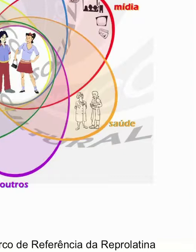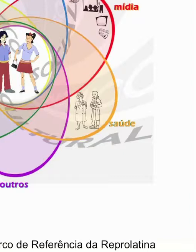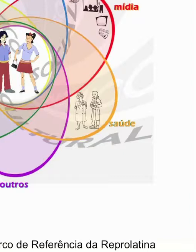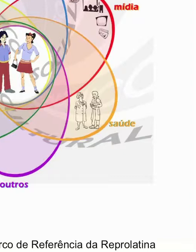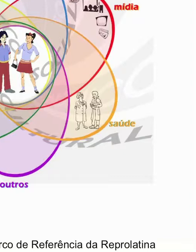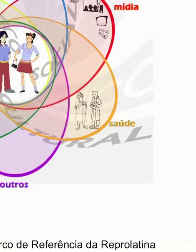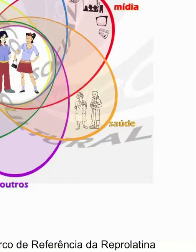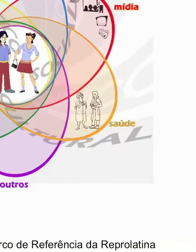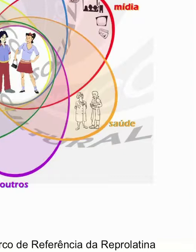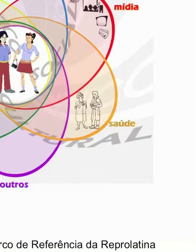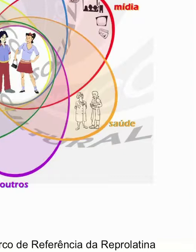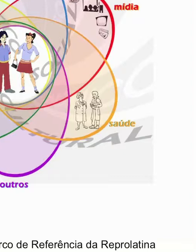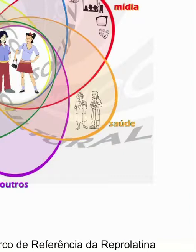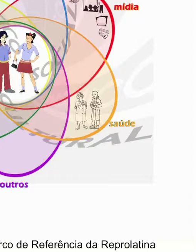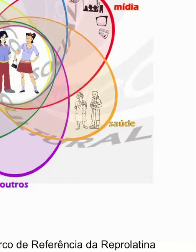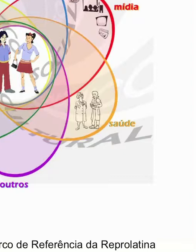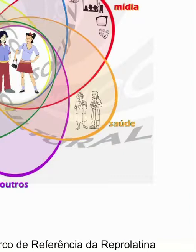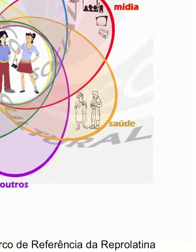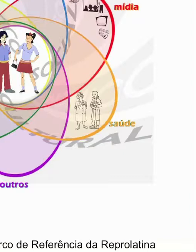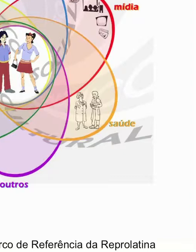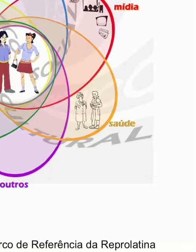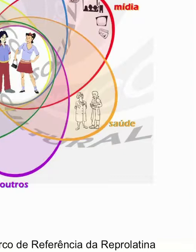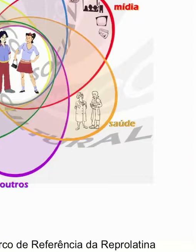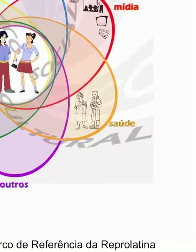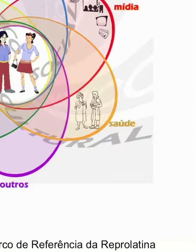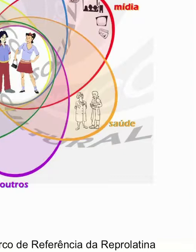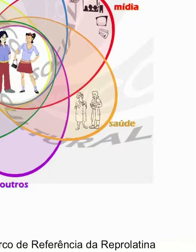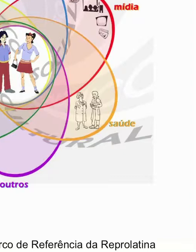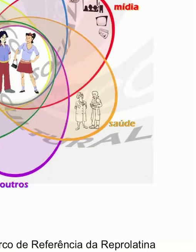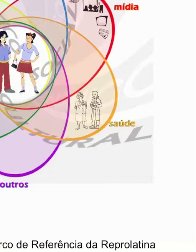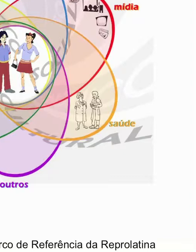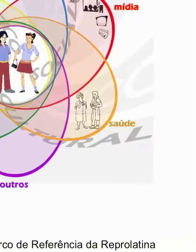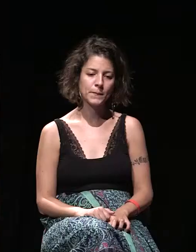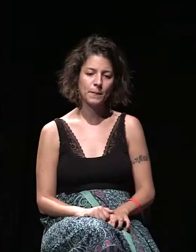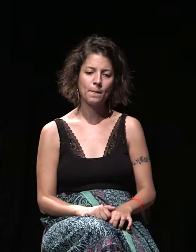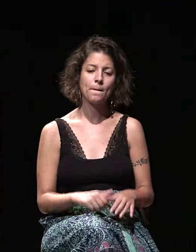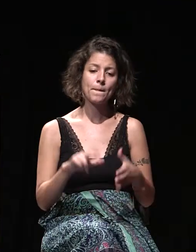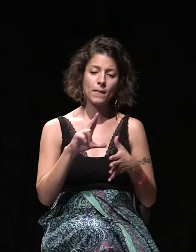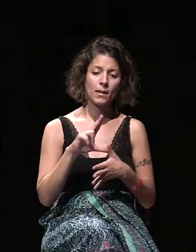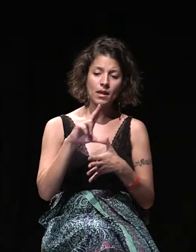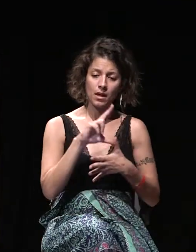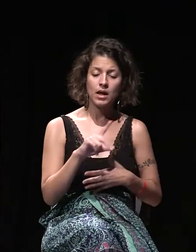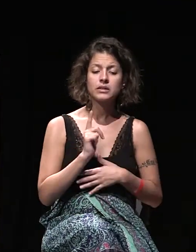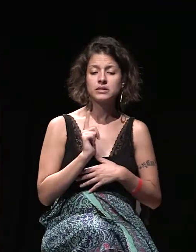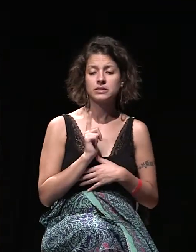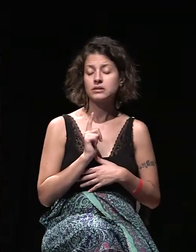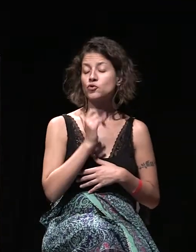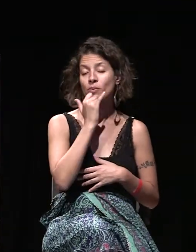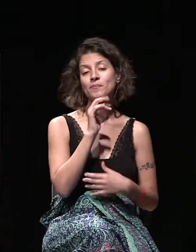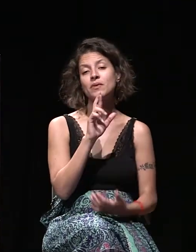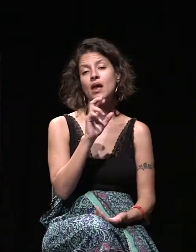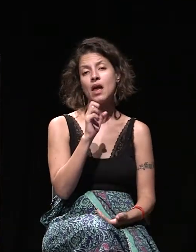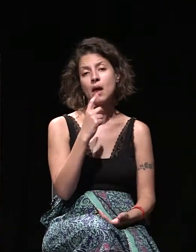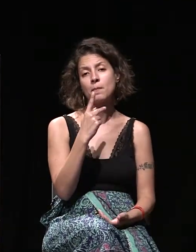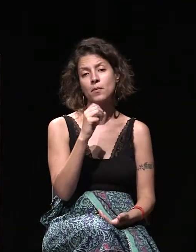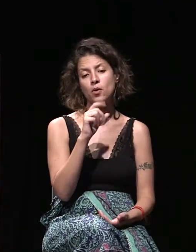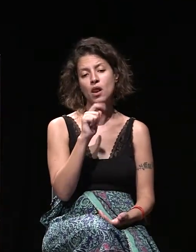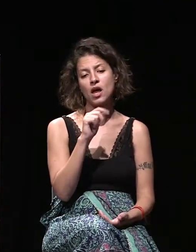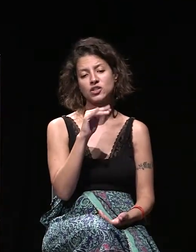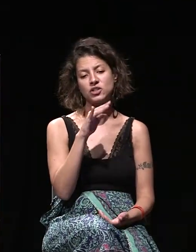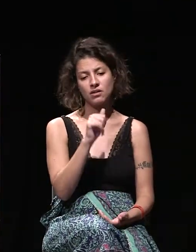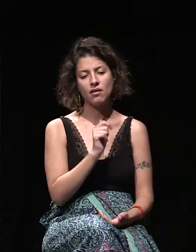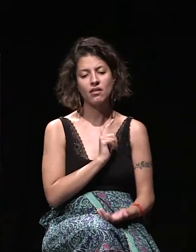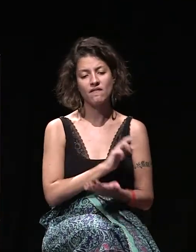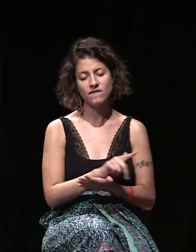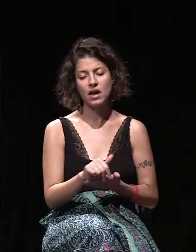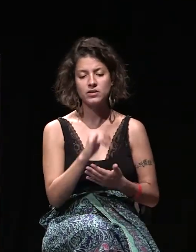Então, a Rapa Latina tem várias características, ou seja, tem marcos de referência, que são as políticas e seus acordos,